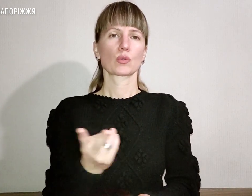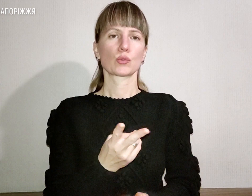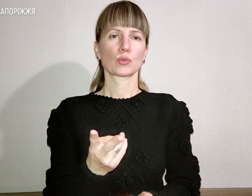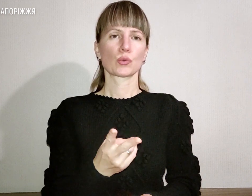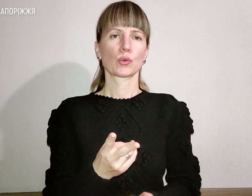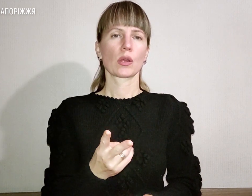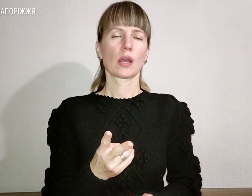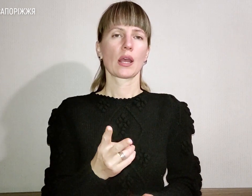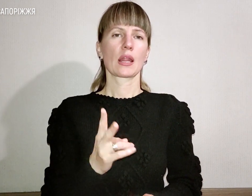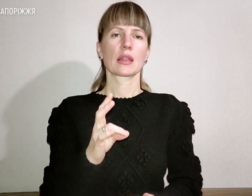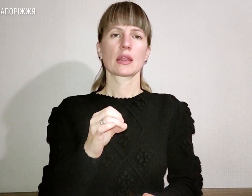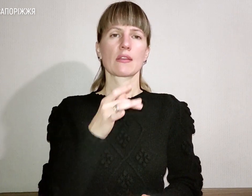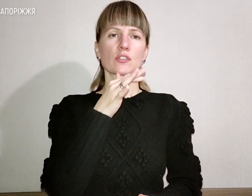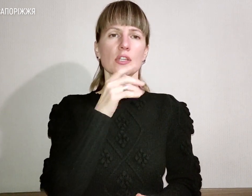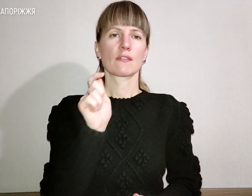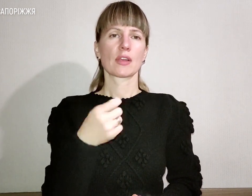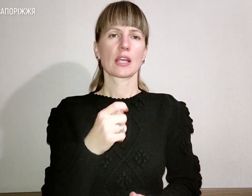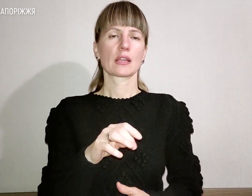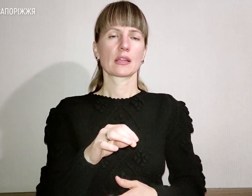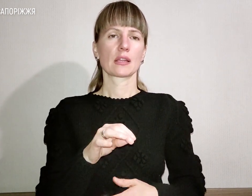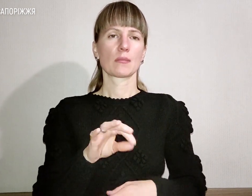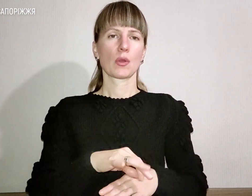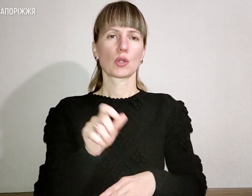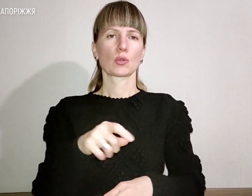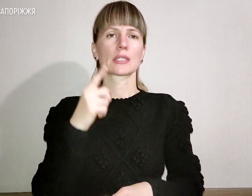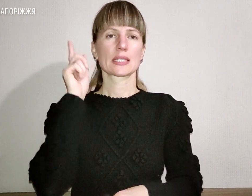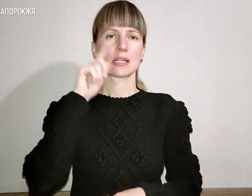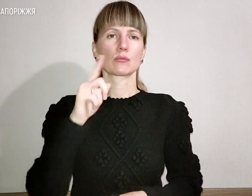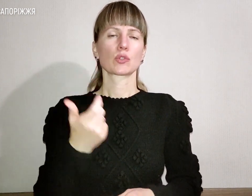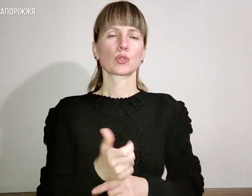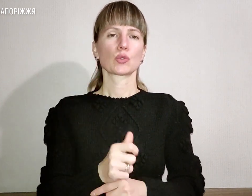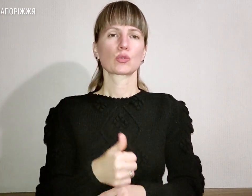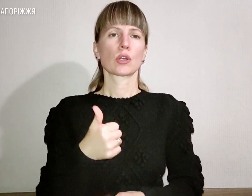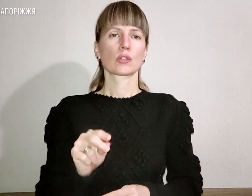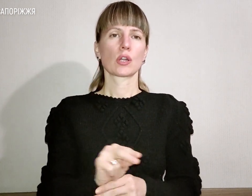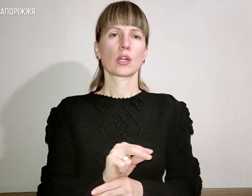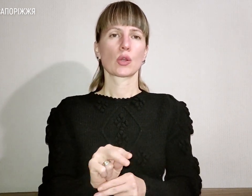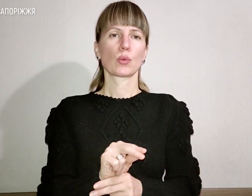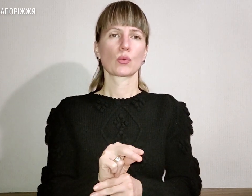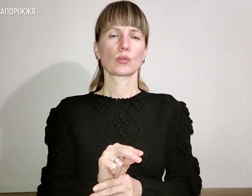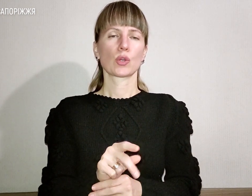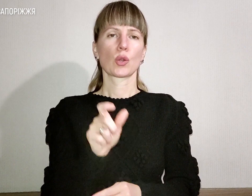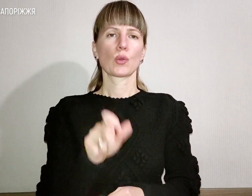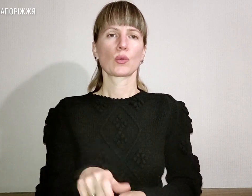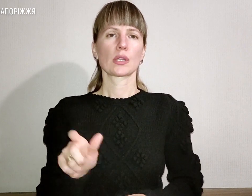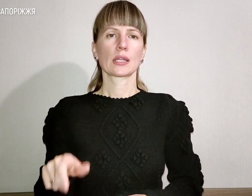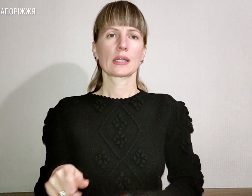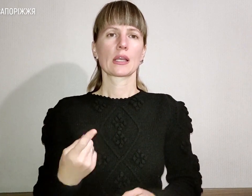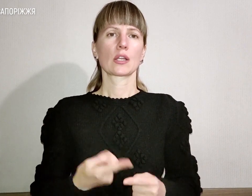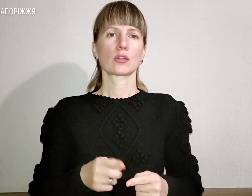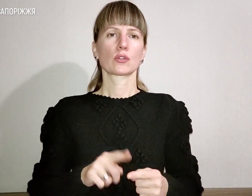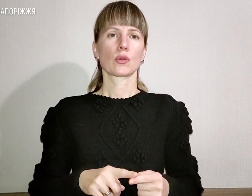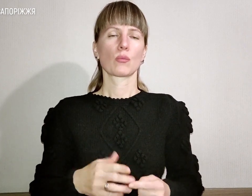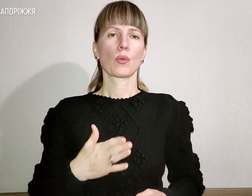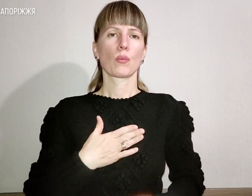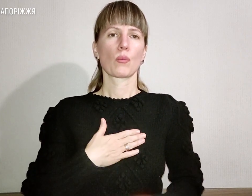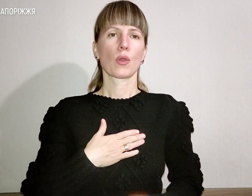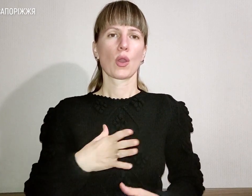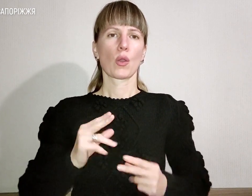в часи війни пацієнтів, тому що знаємо, що дуже добре лікують людей. Тому мої колеги старші,